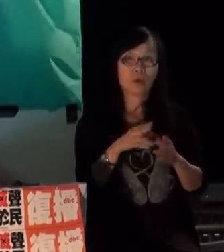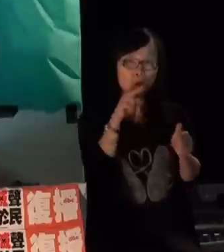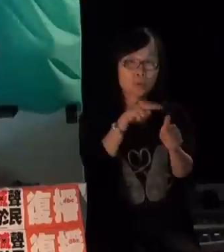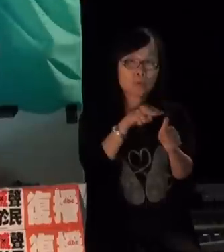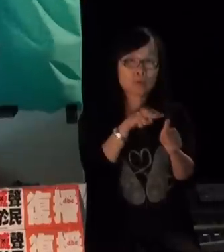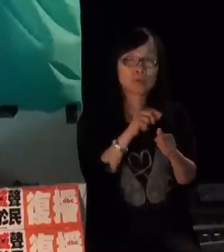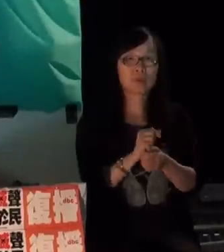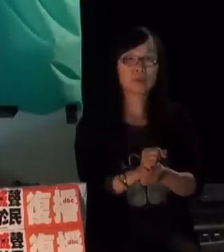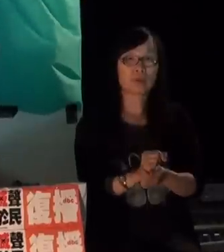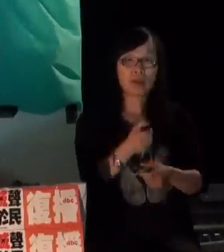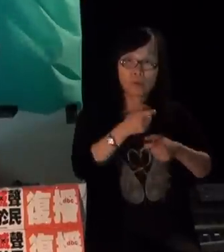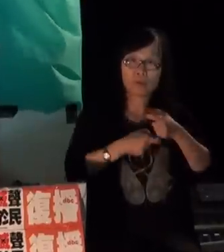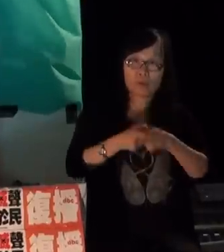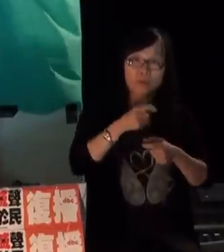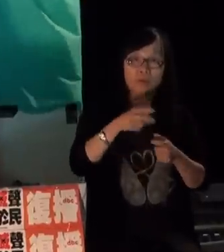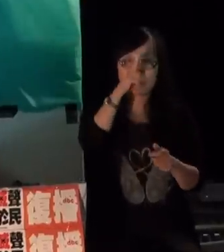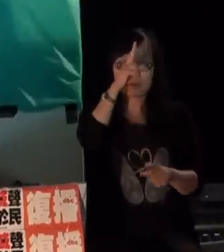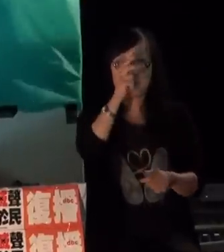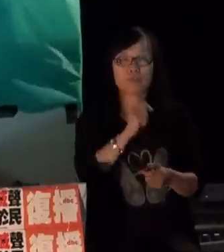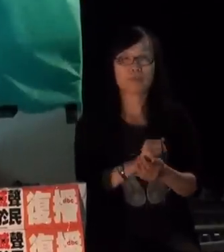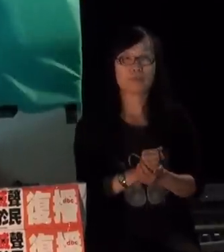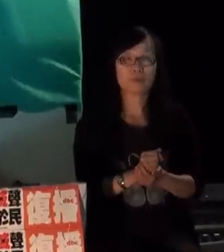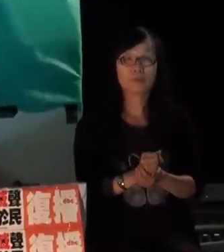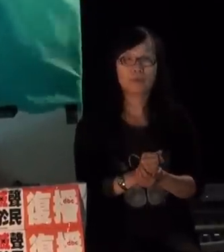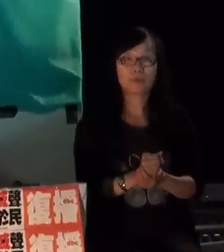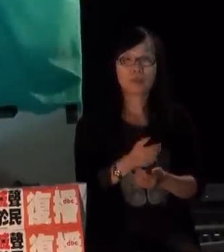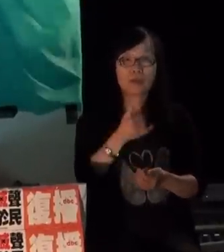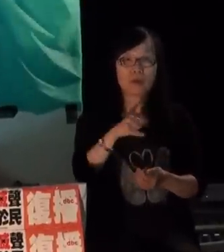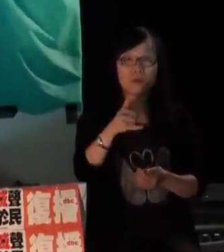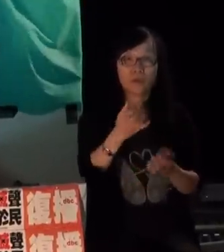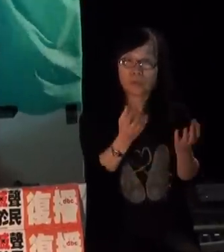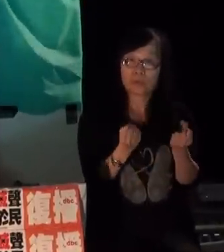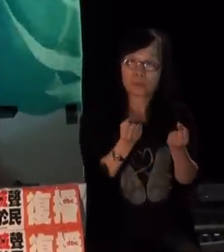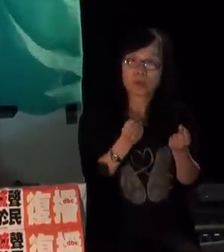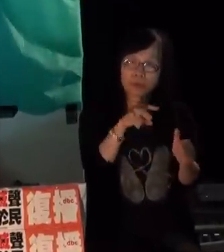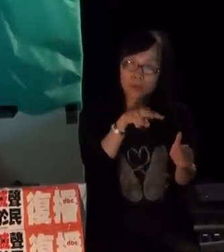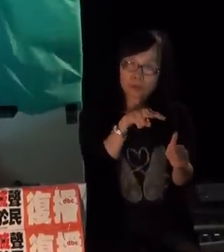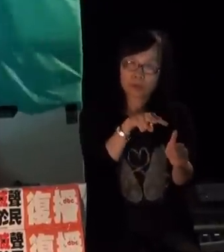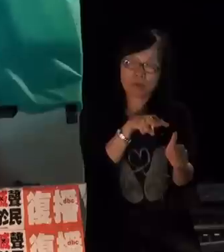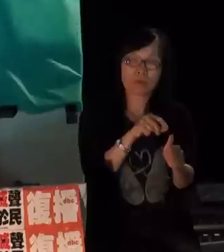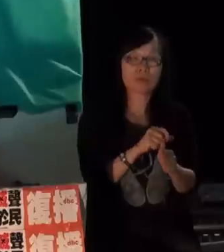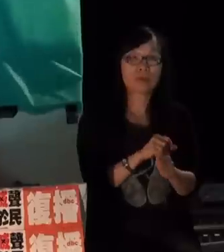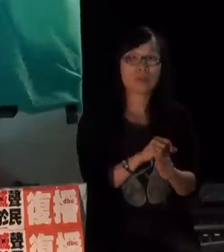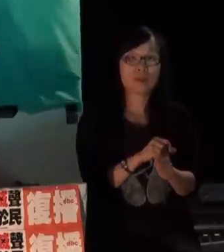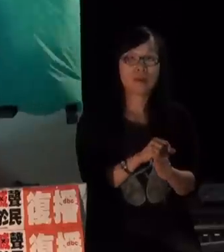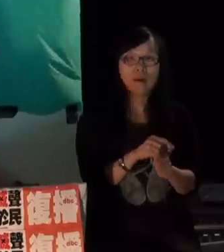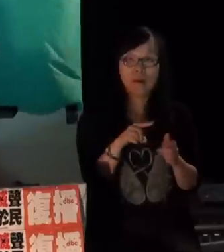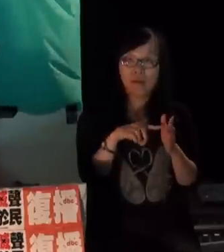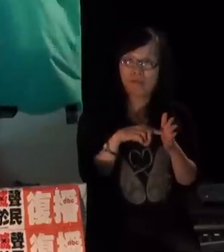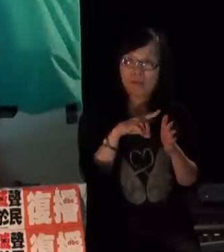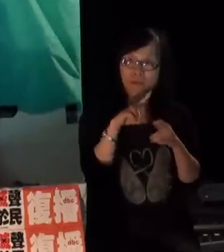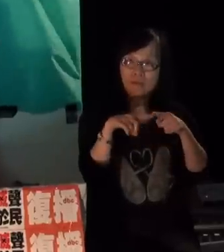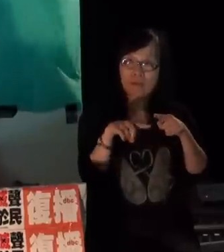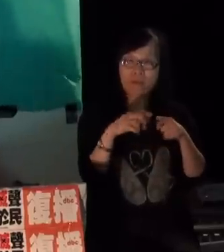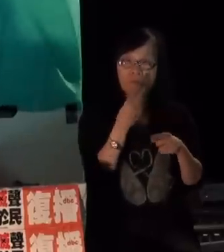個公，即係運用緊政府去擁有、去管有嘅大電波、大頻